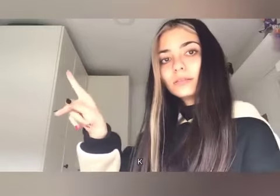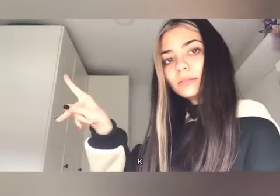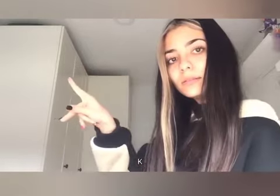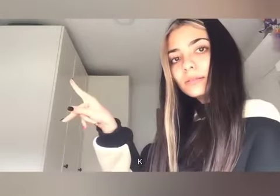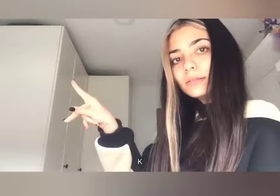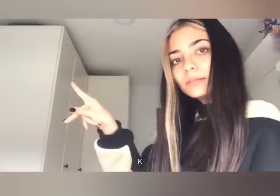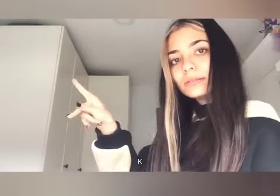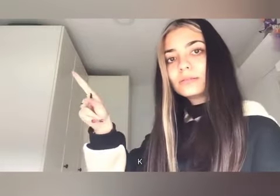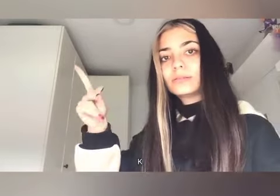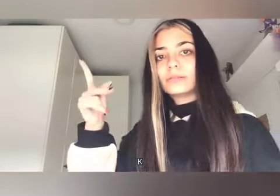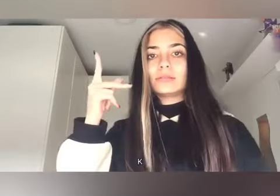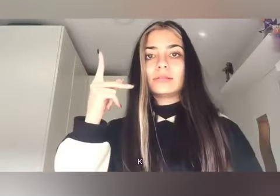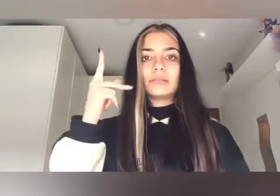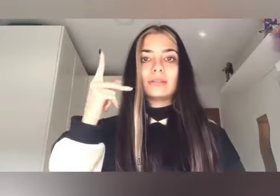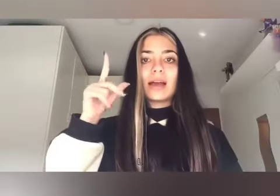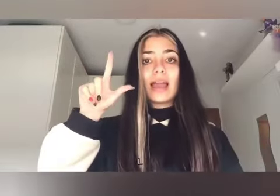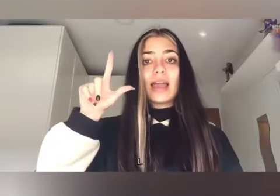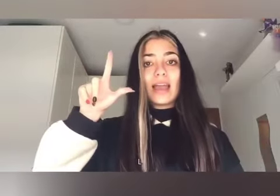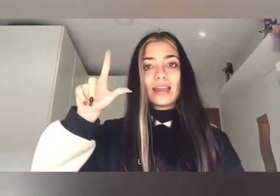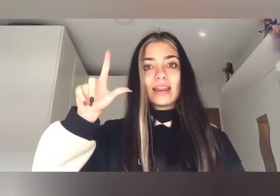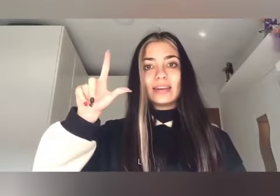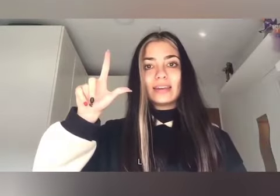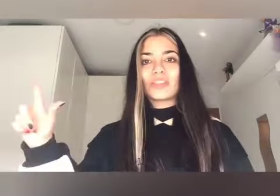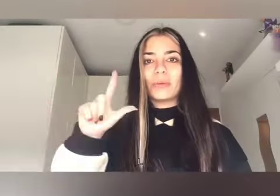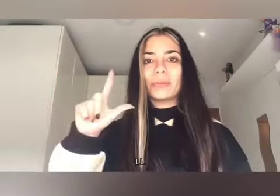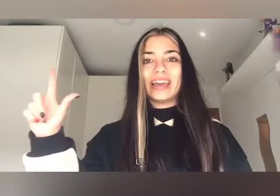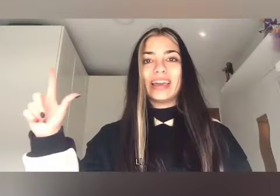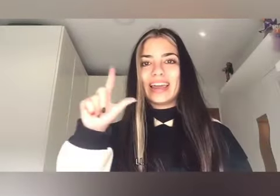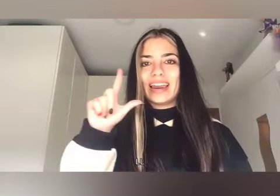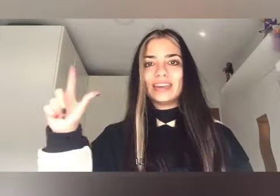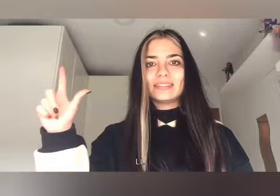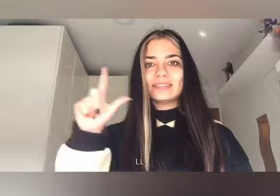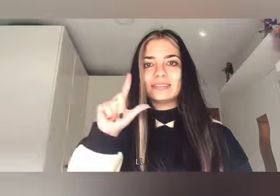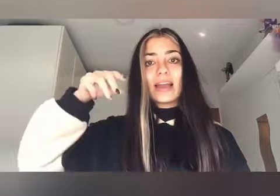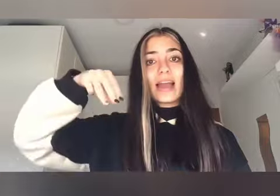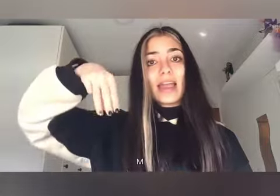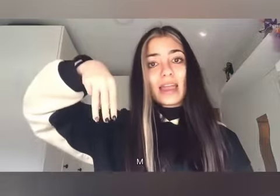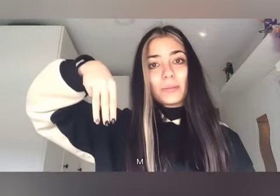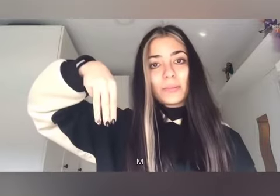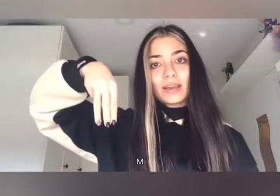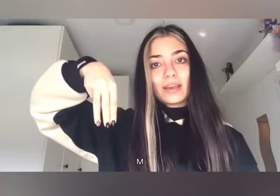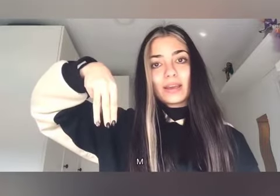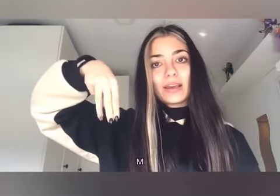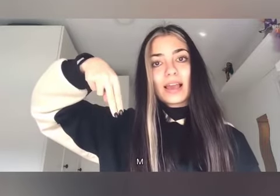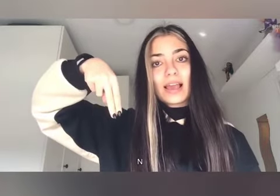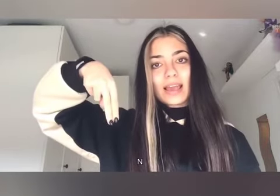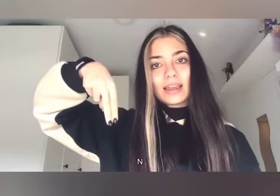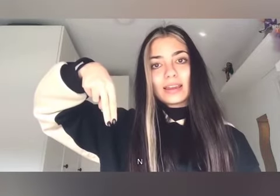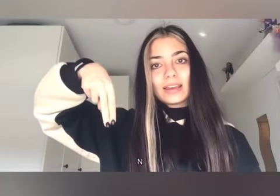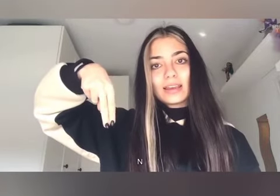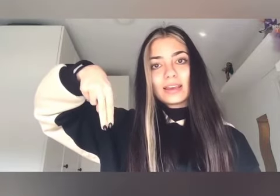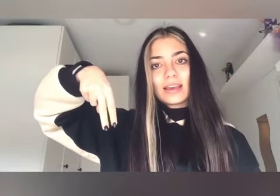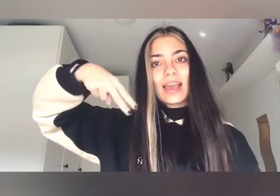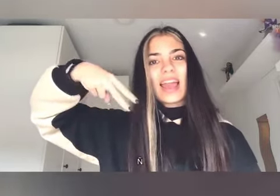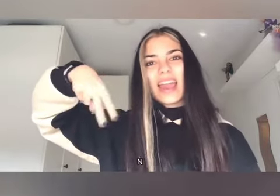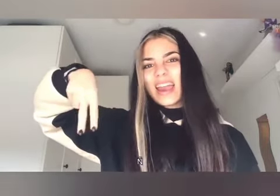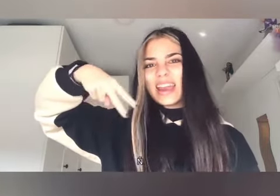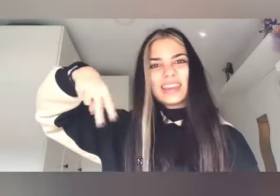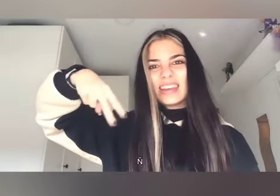L, doble, L, M, N, Ñ,